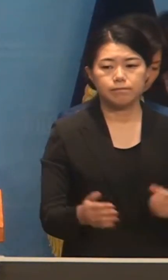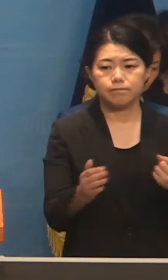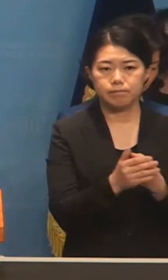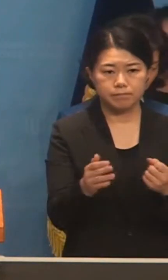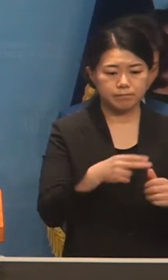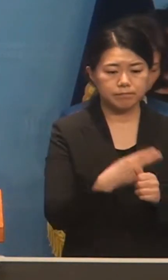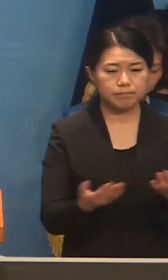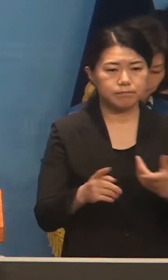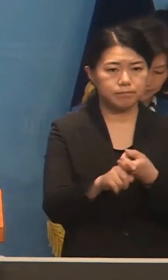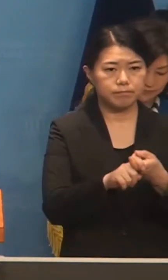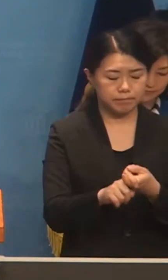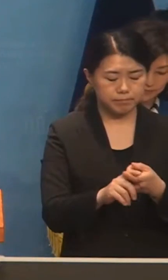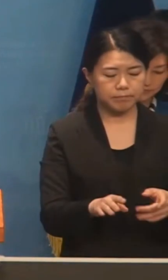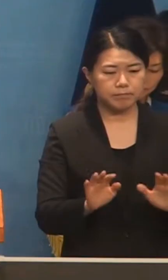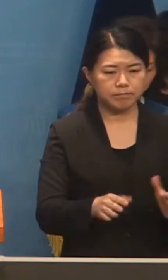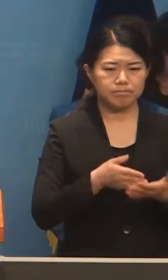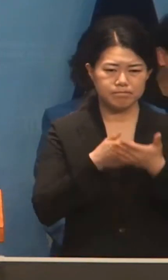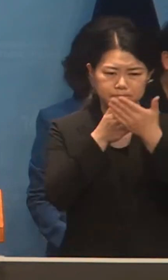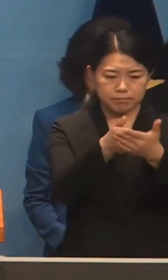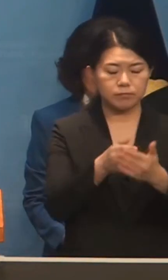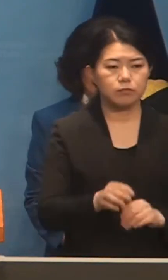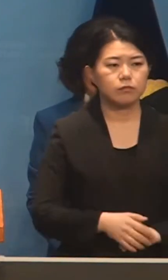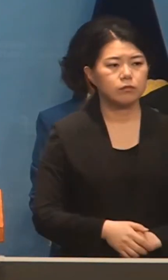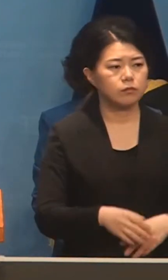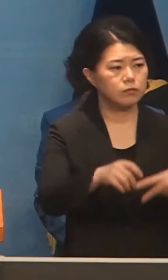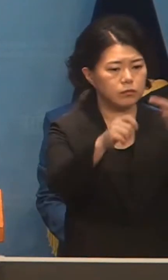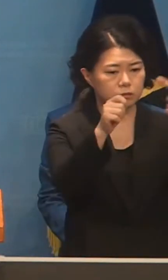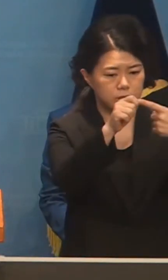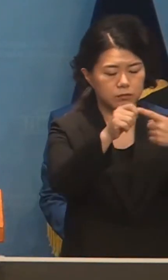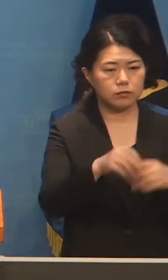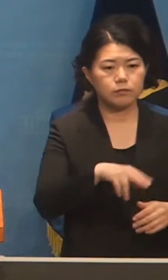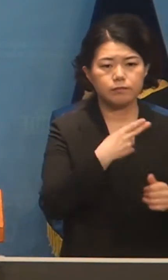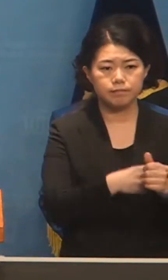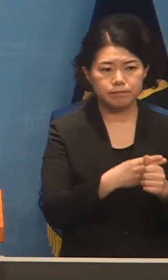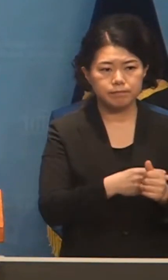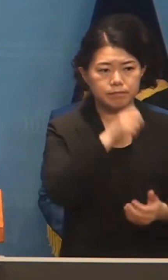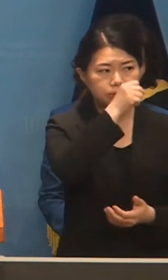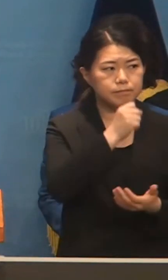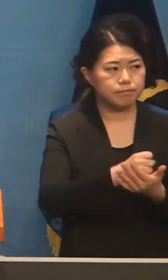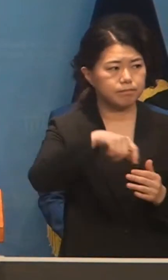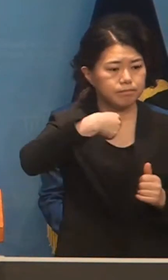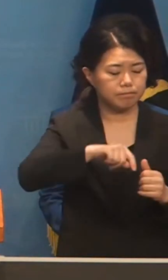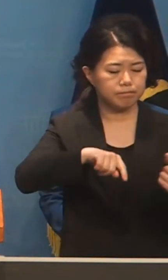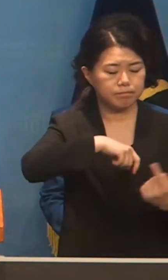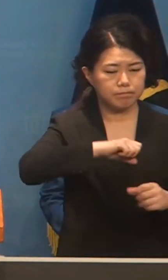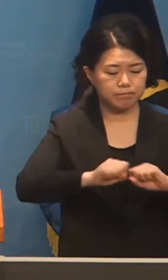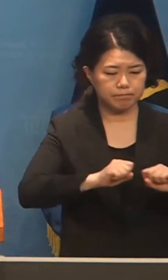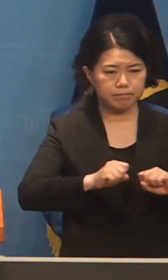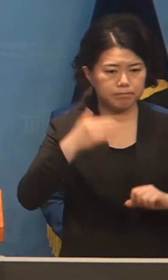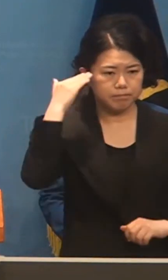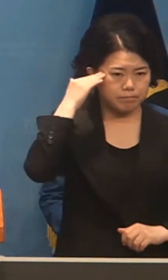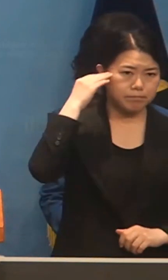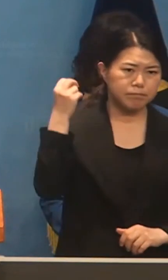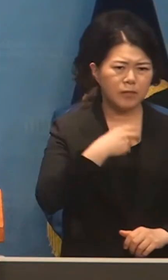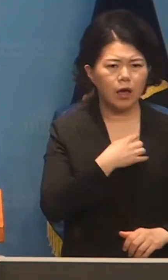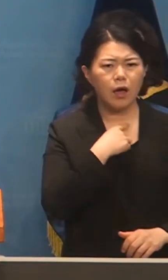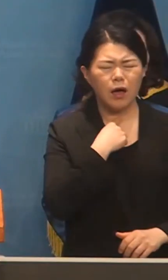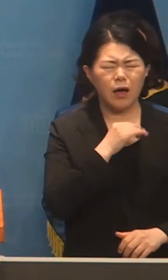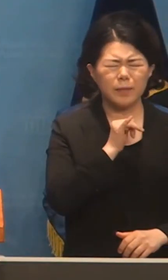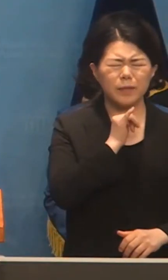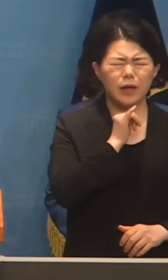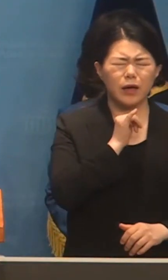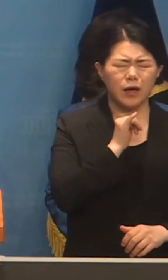이에 교사노조연맹은 강력히 요구합니다. 첫째, 교사의 정당한 교육활동을 방해하고 목숨까지